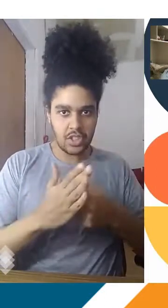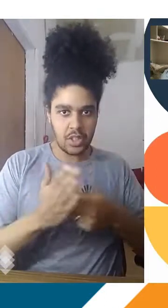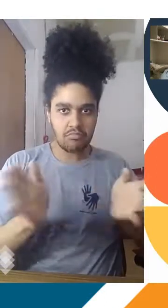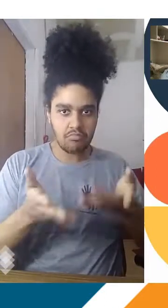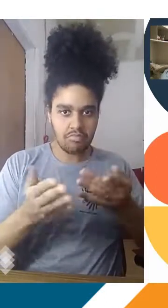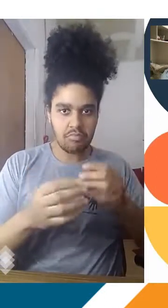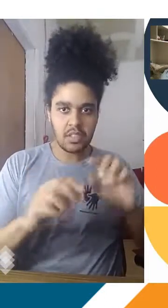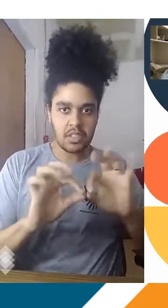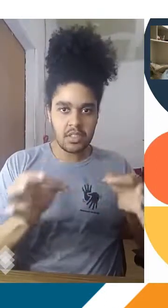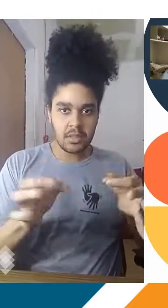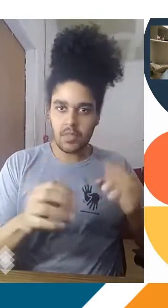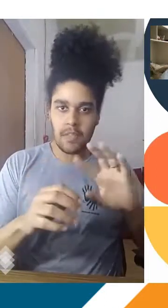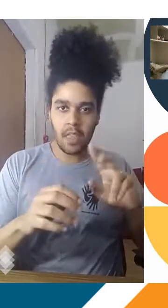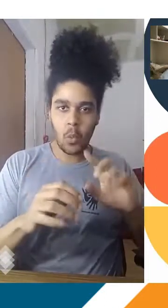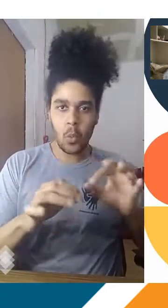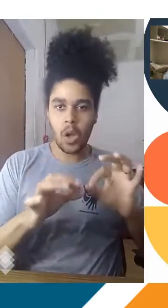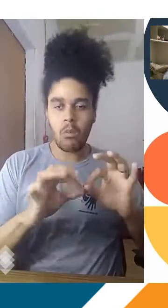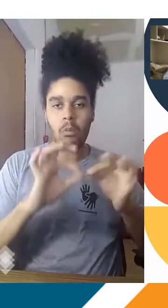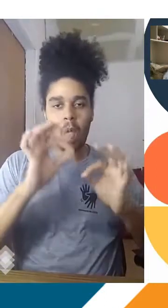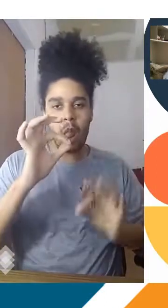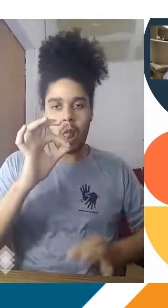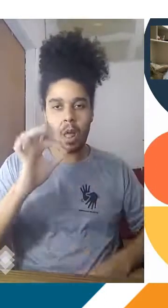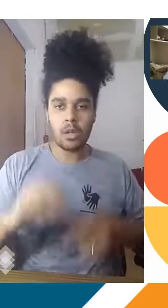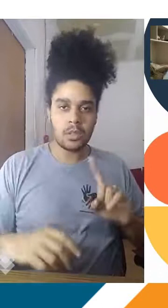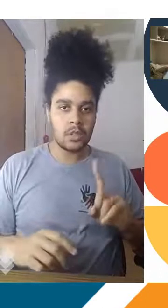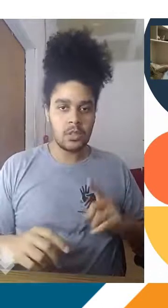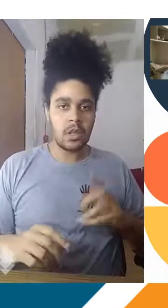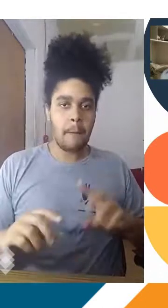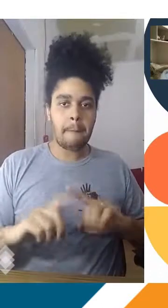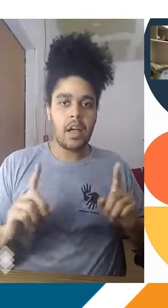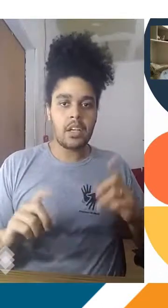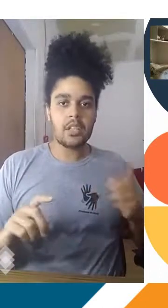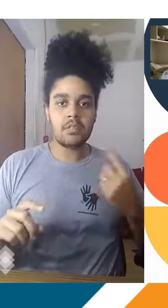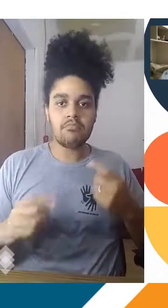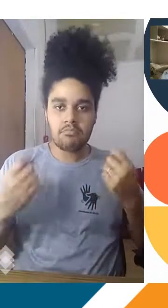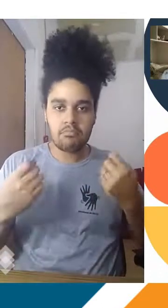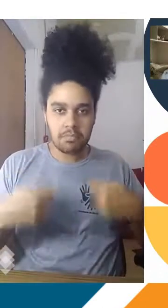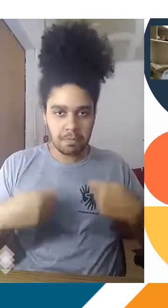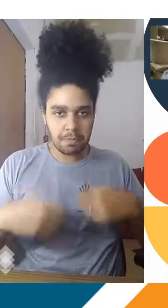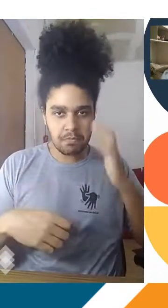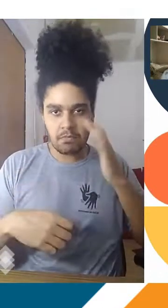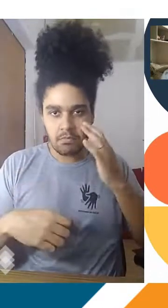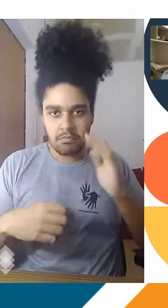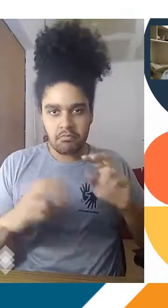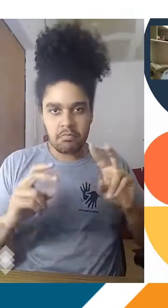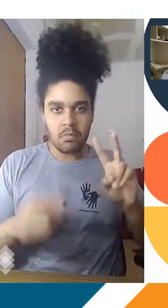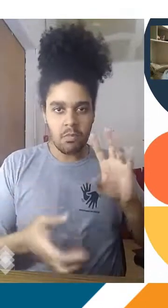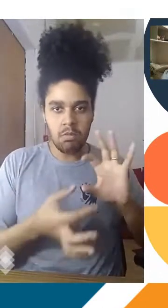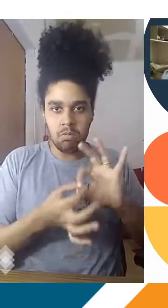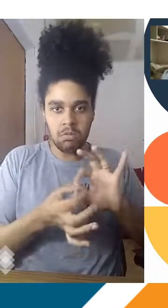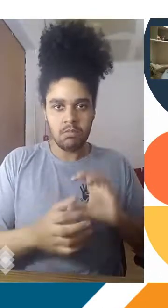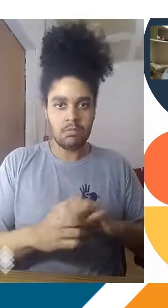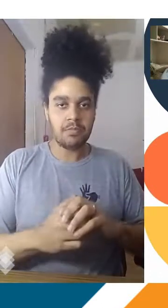muito simples, a gente não vai ler nada muito longo, como geralmente seria numa proposta de redação, mas só para a gente entender essa relação entre eixos